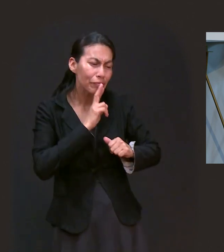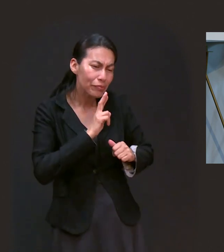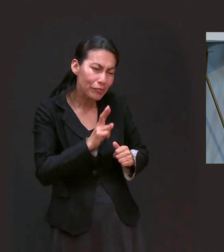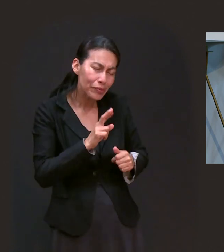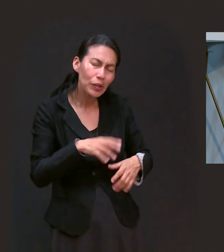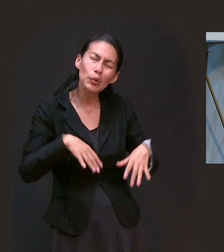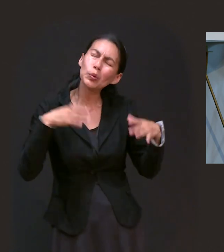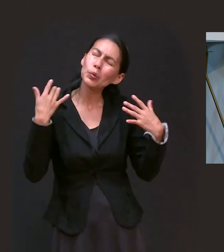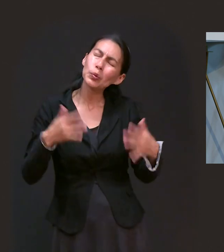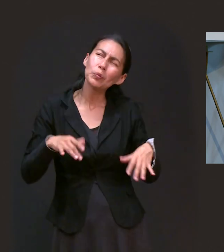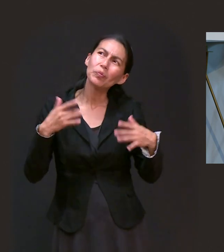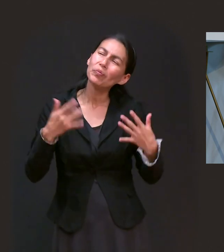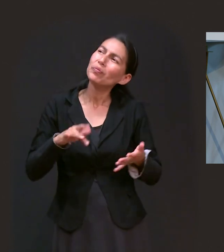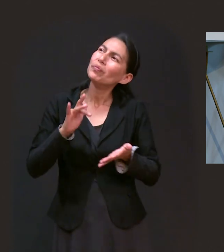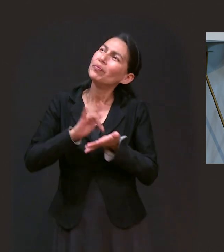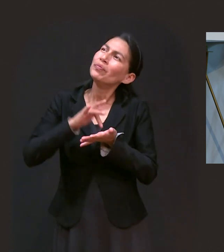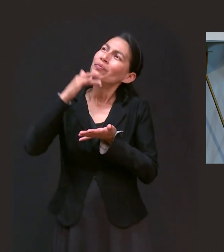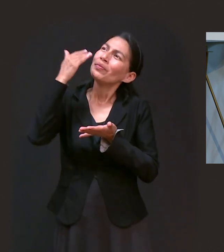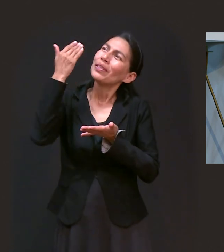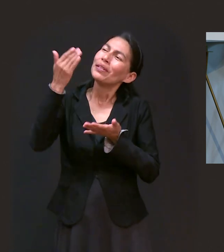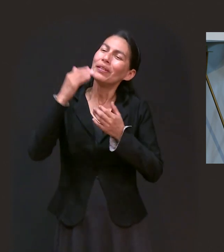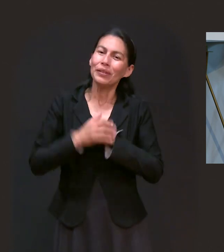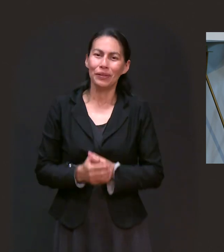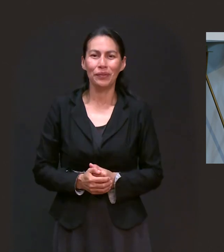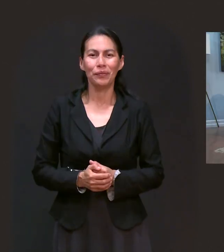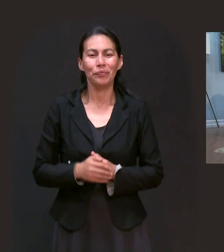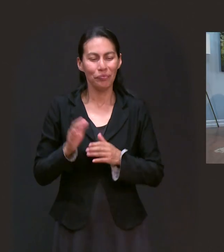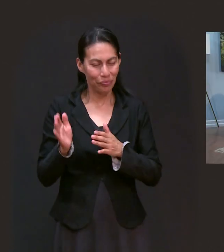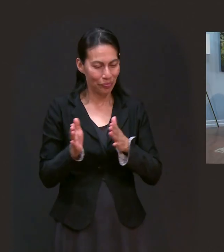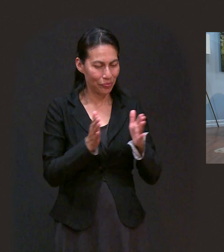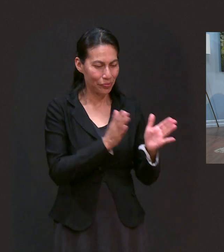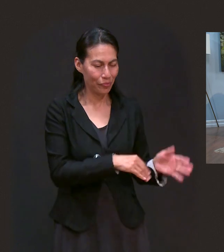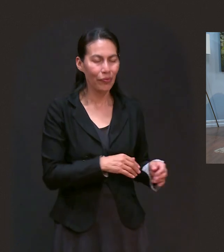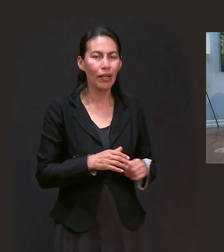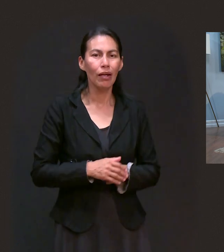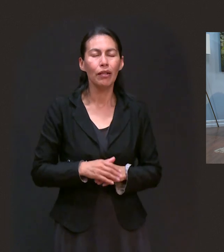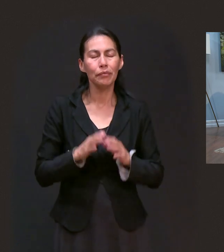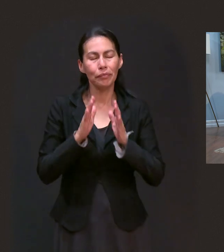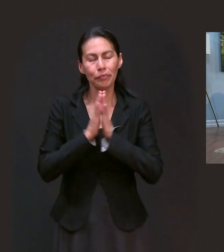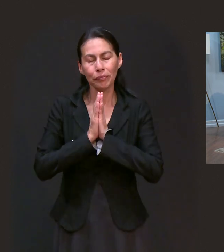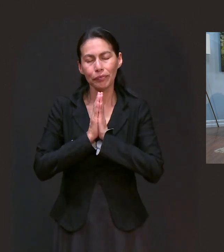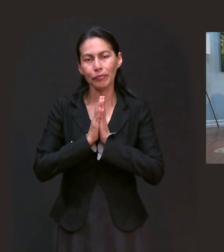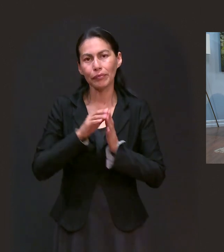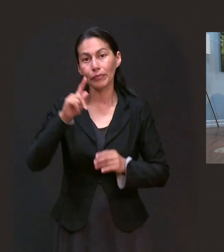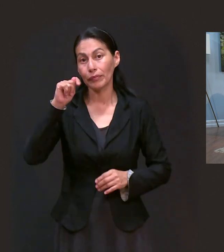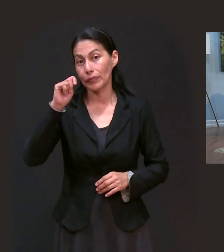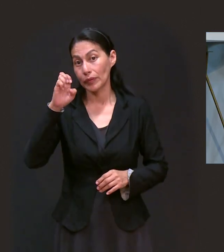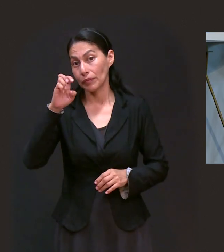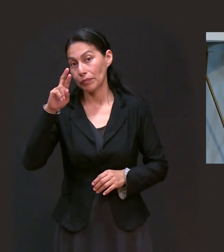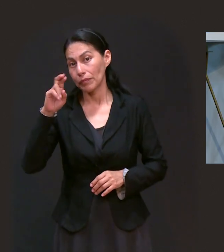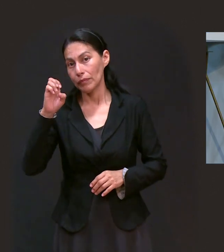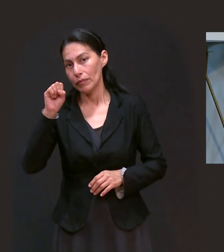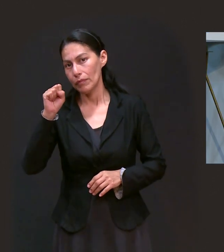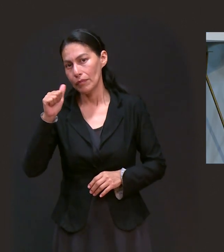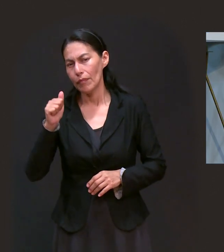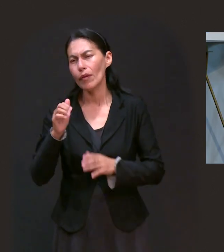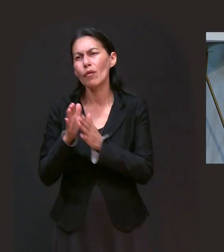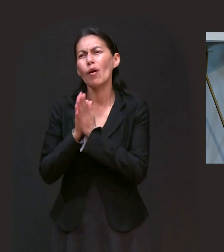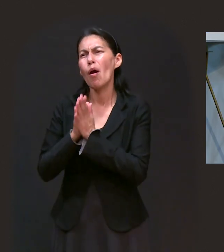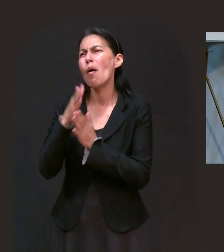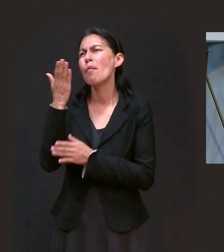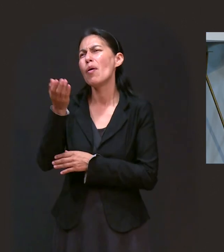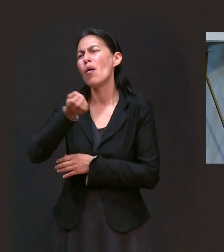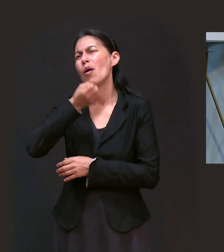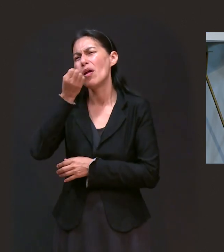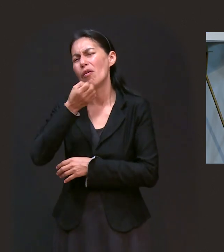en nuestro padre amoroso teresa soto pido una oración por mi familia y la familia de mi